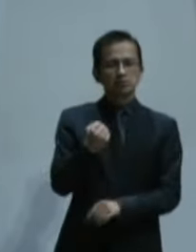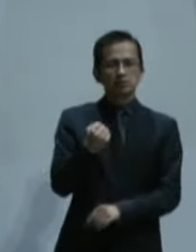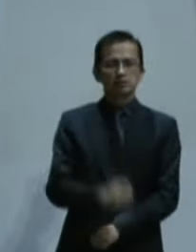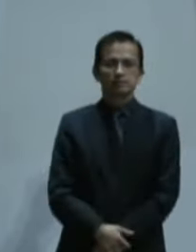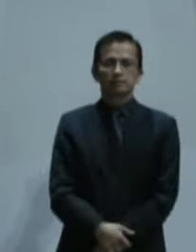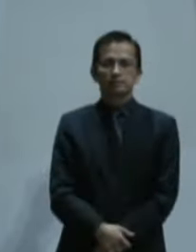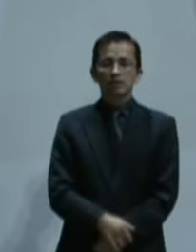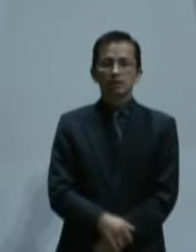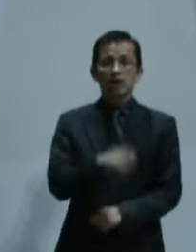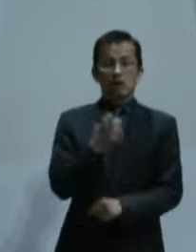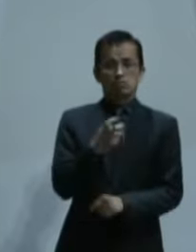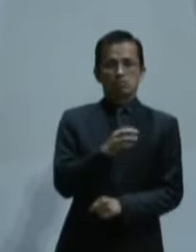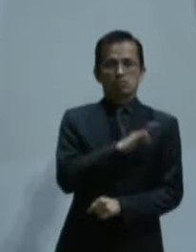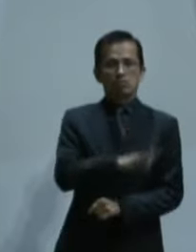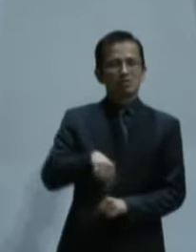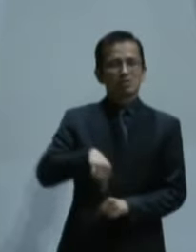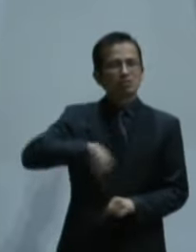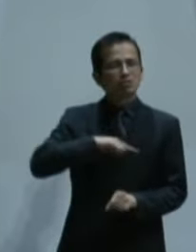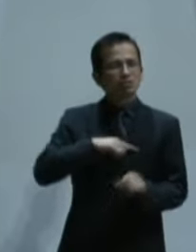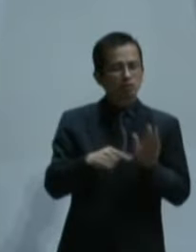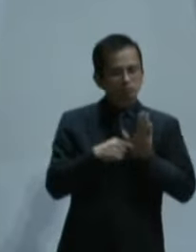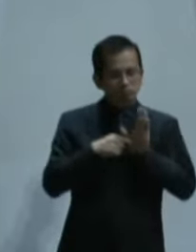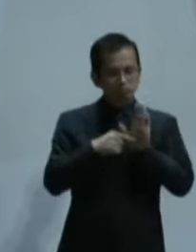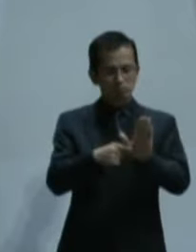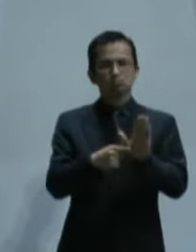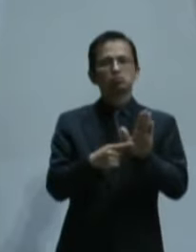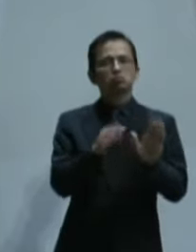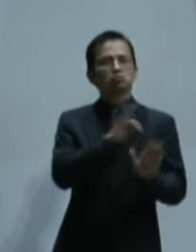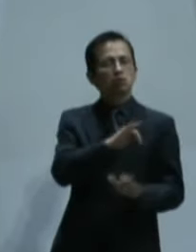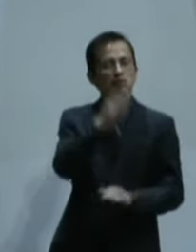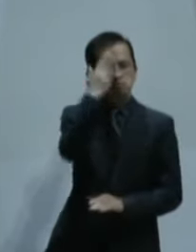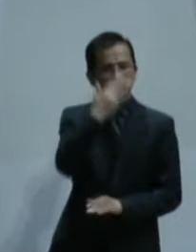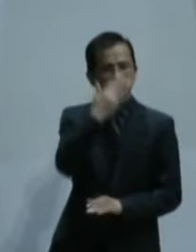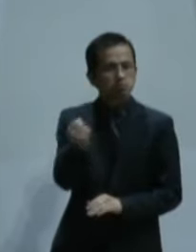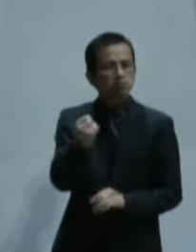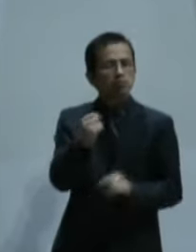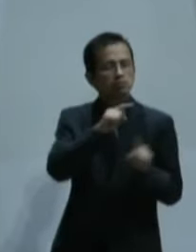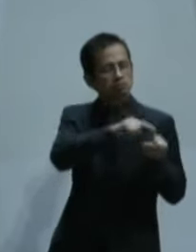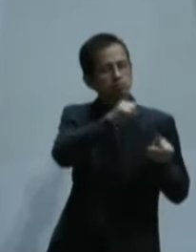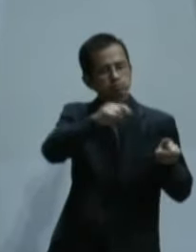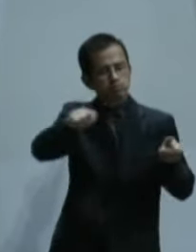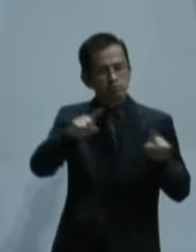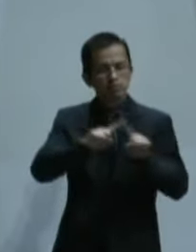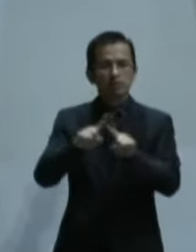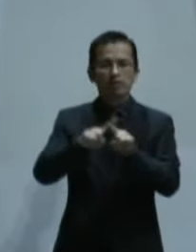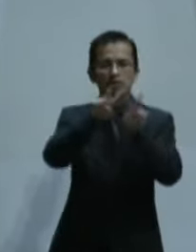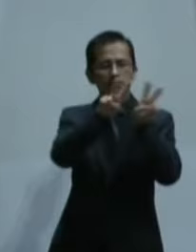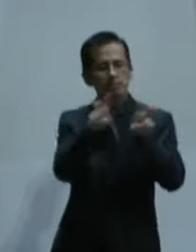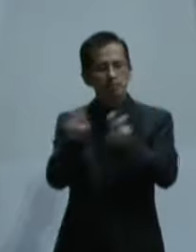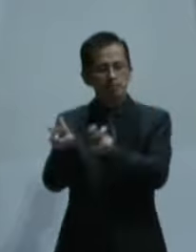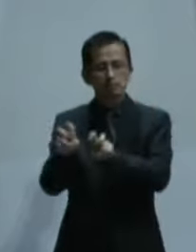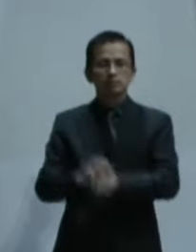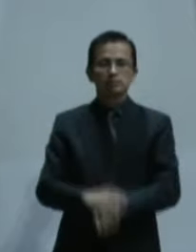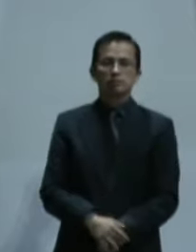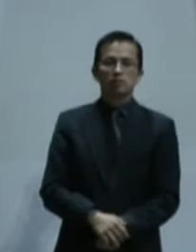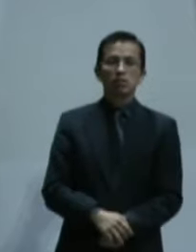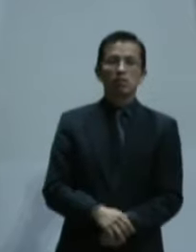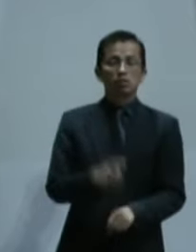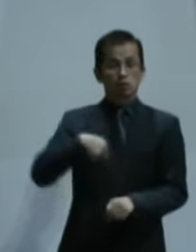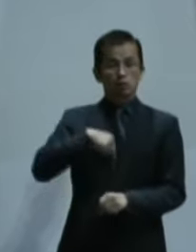logrando con ello demostrar nuestra capacidad en todos los ámbitos no perdamos entonces la